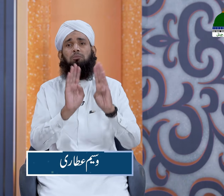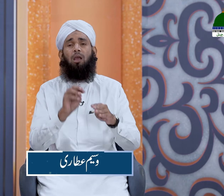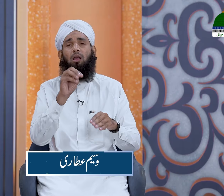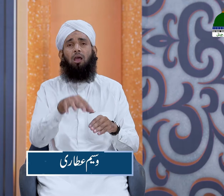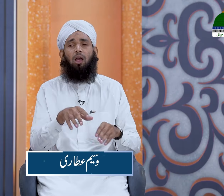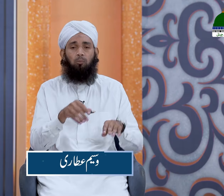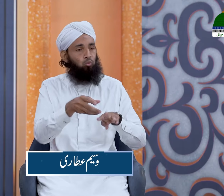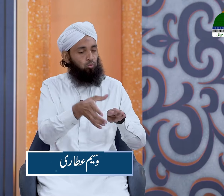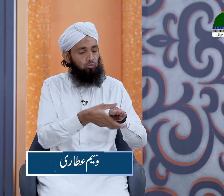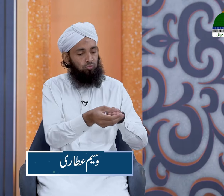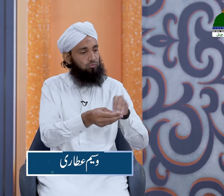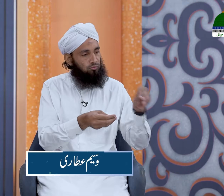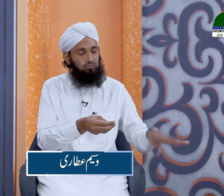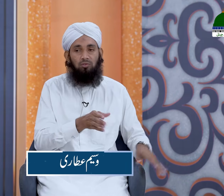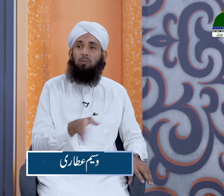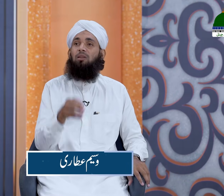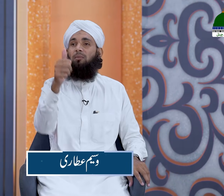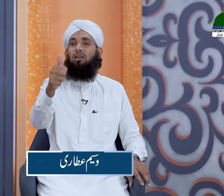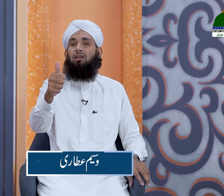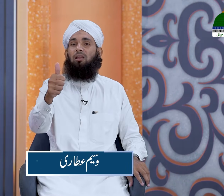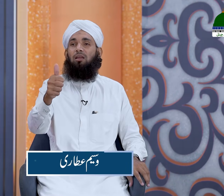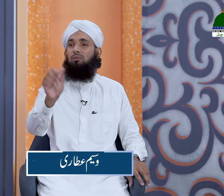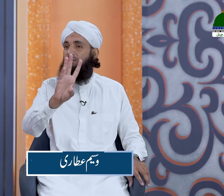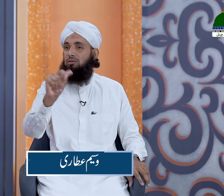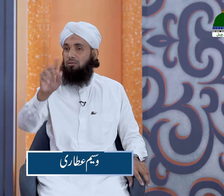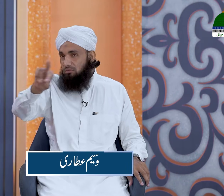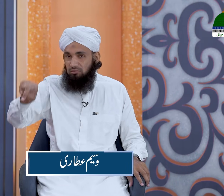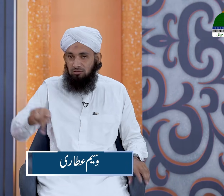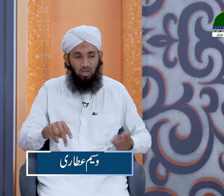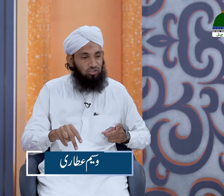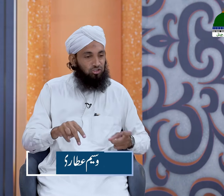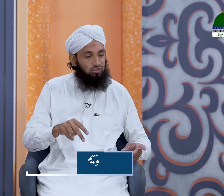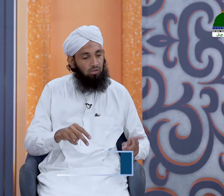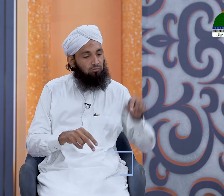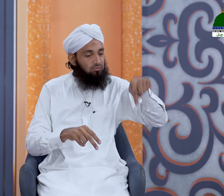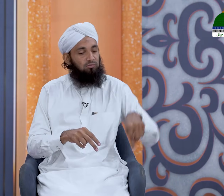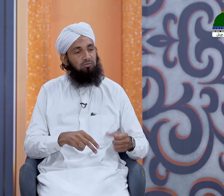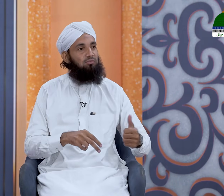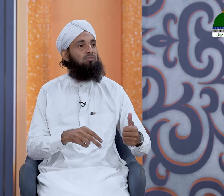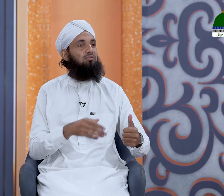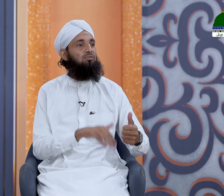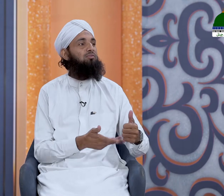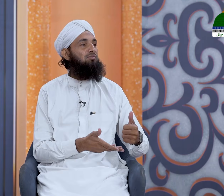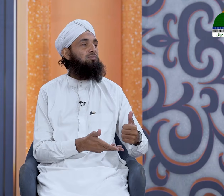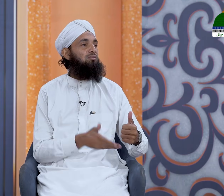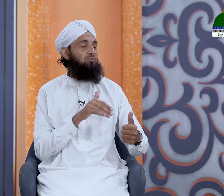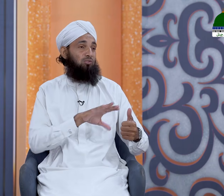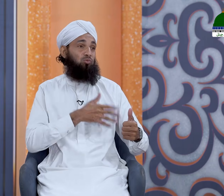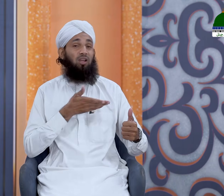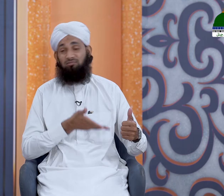اعتبار سے بعض دفعہ کیڑے ہوتے ہیں، کچھ ایسے جانور اندر آ کر بیٹھ جاتے ہیں جس سے ہمیں نقصان پہنچ سکتا ہے، یا بعض دفعہ